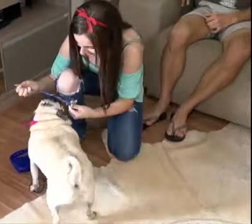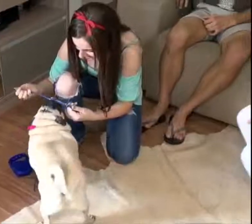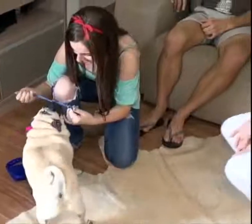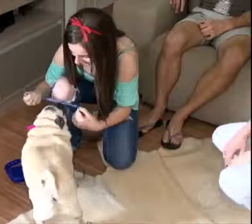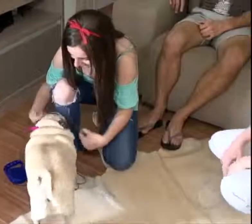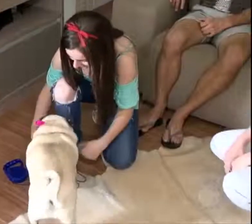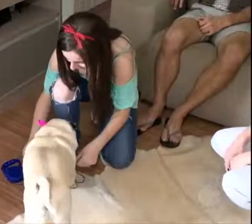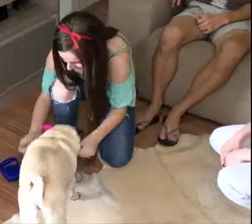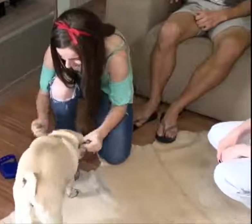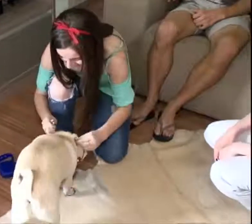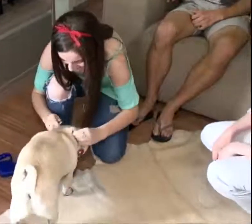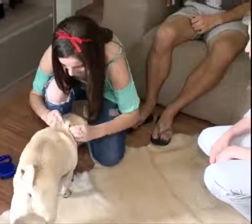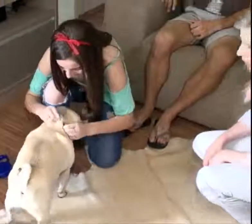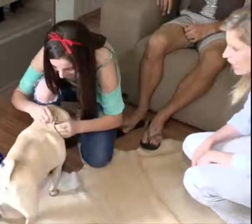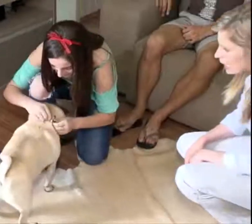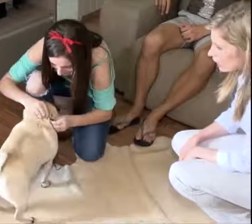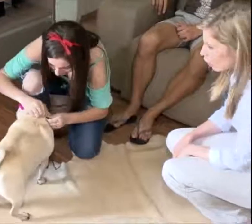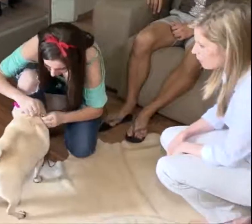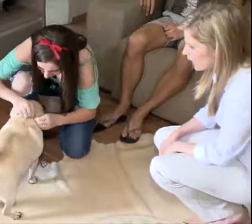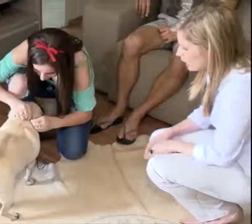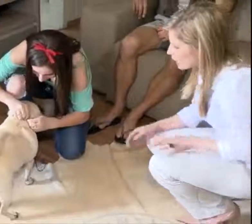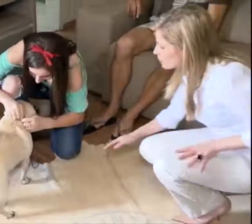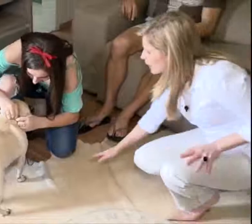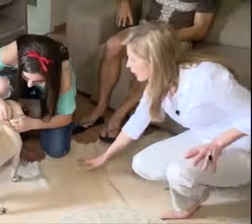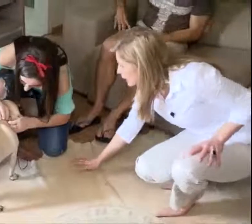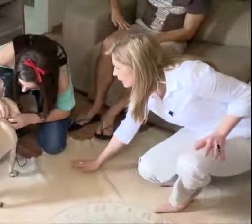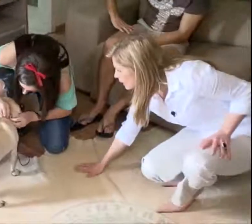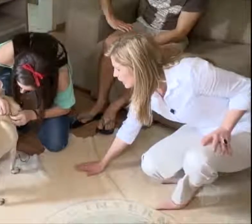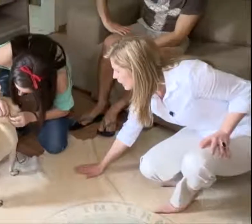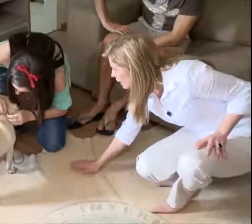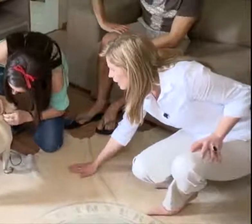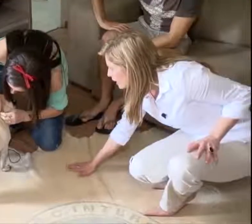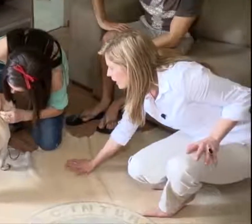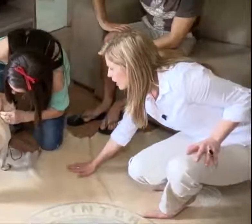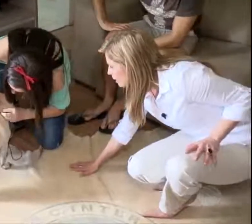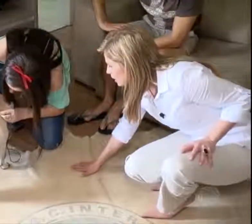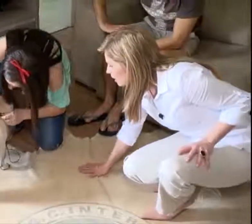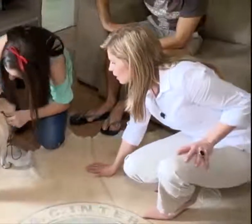E até aprendeu a chamar a atenção da Tainá e do Andrei em algumas situações.